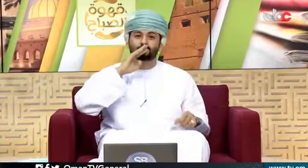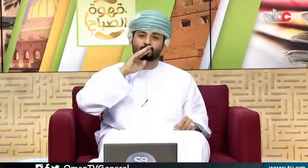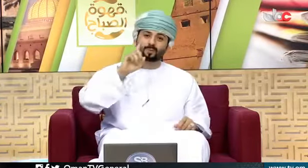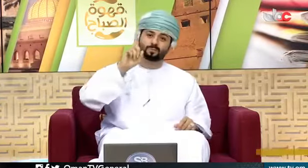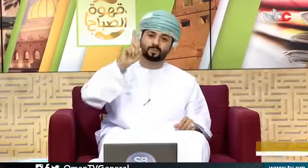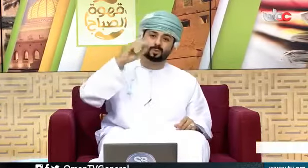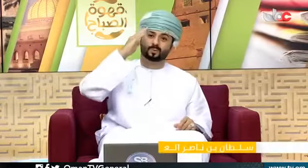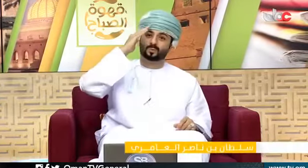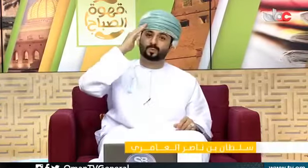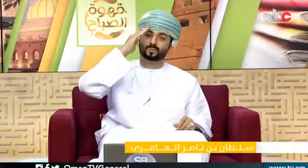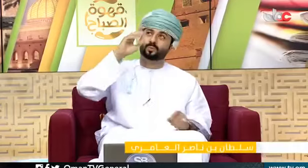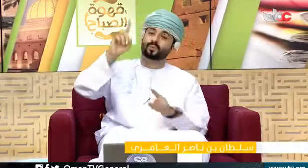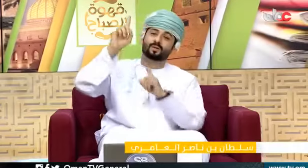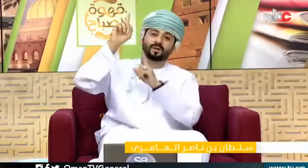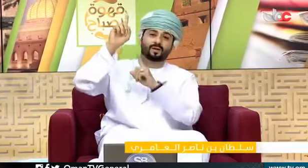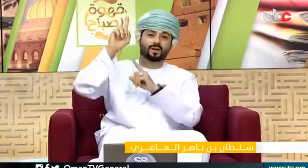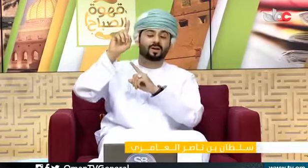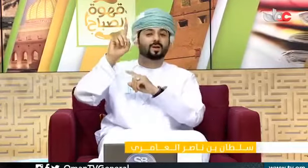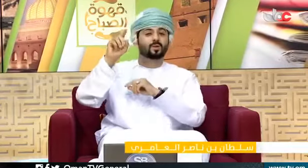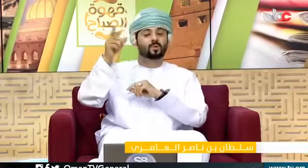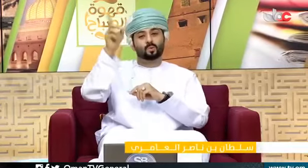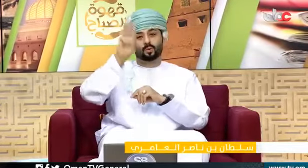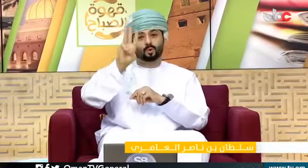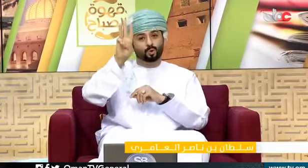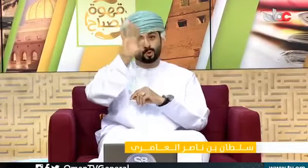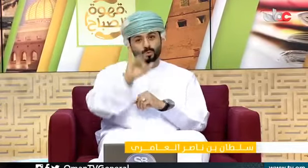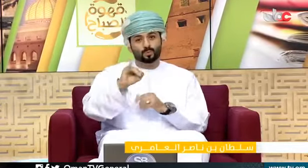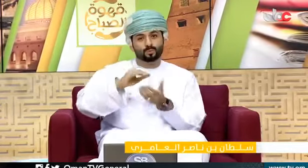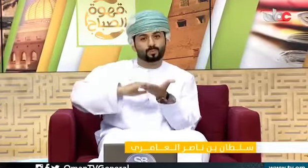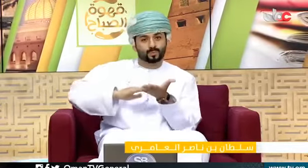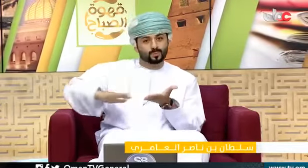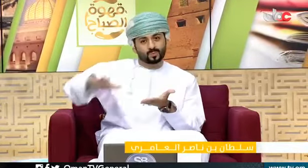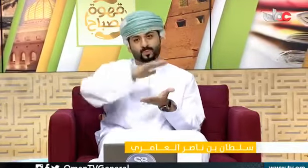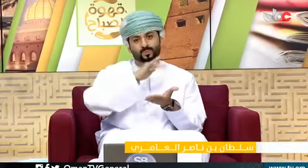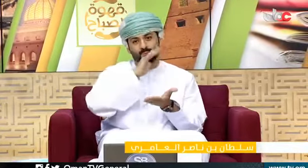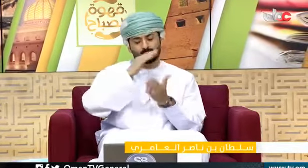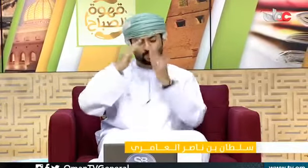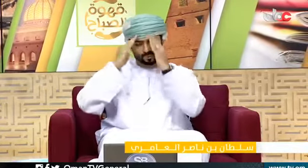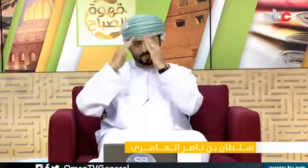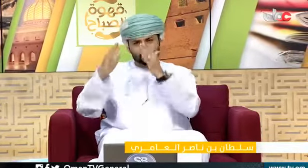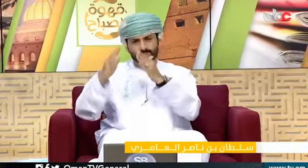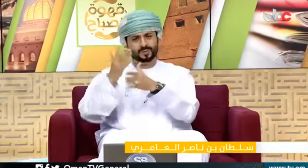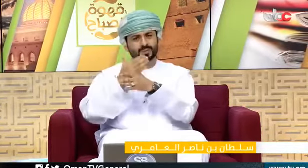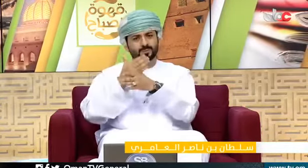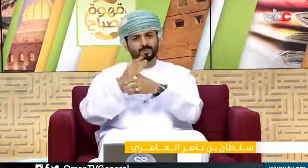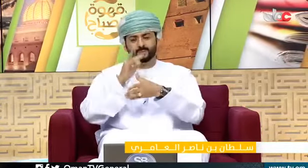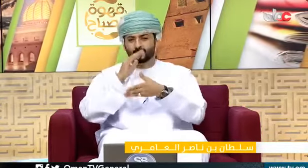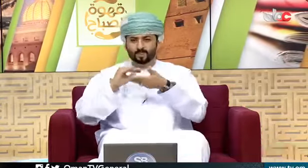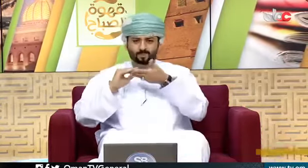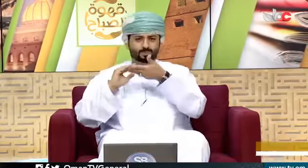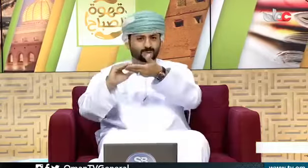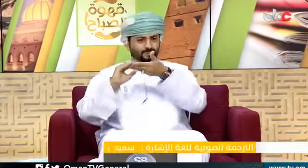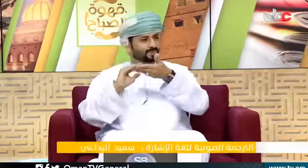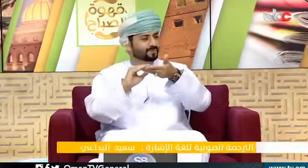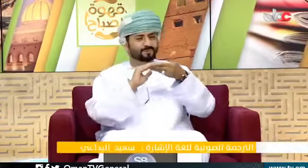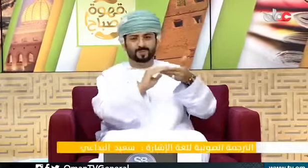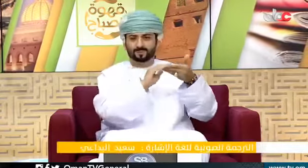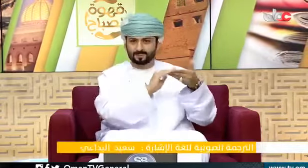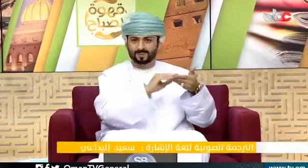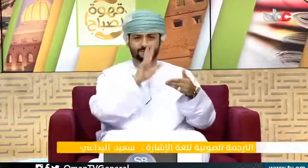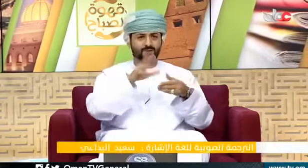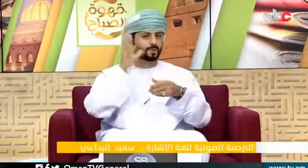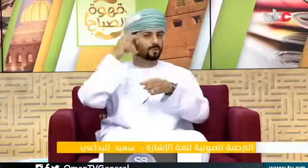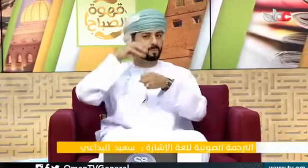وبركاته. الحمد لله رب العالمين، ونشكر الله سبحانه وتعالى، ومن ثم كذلك كل من على